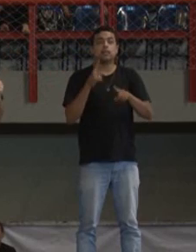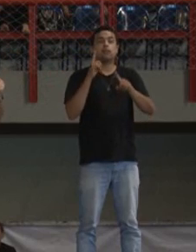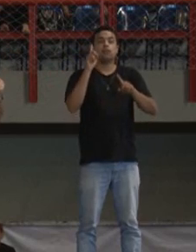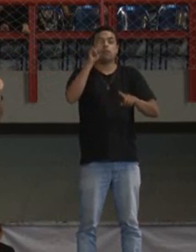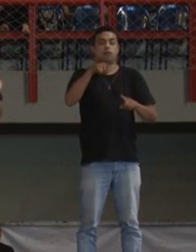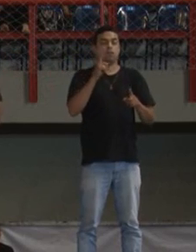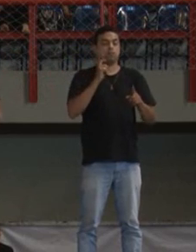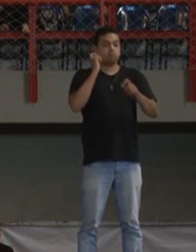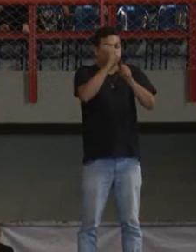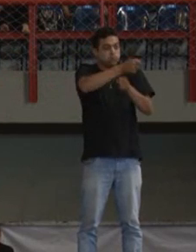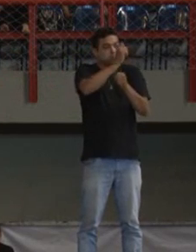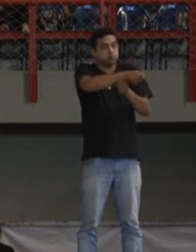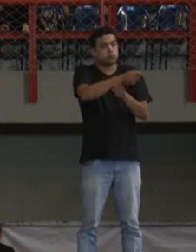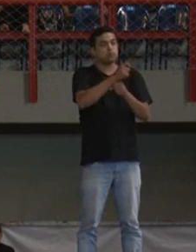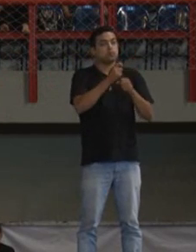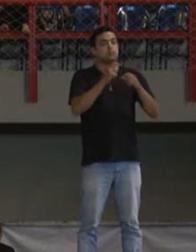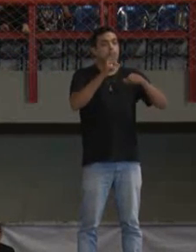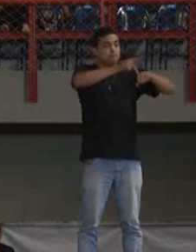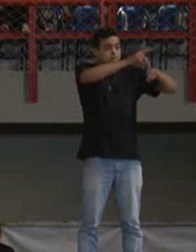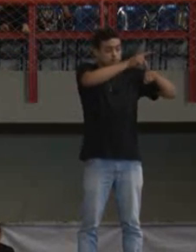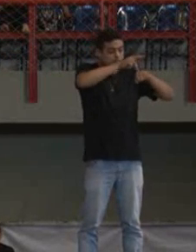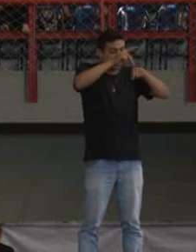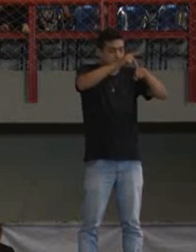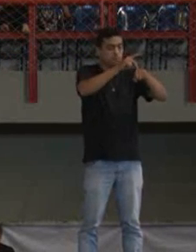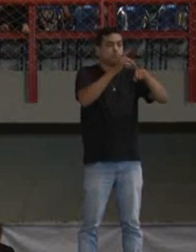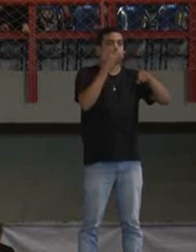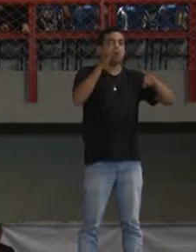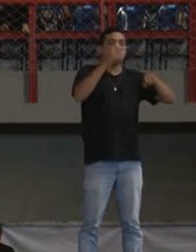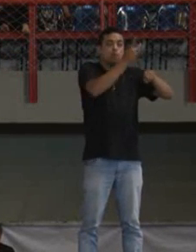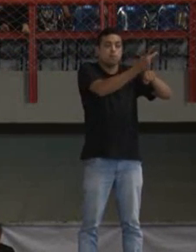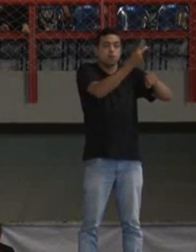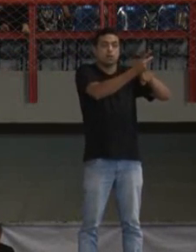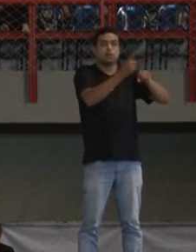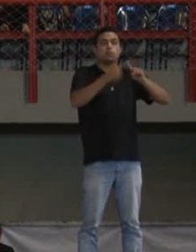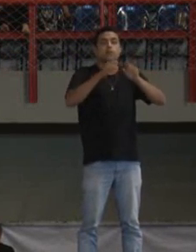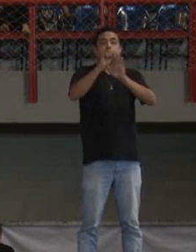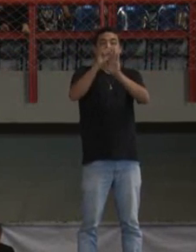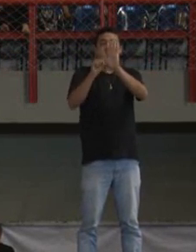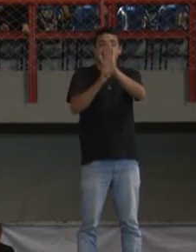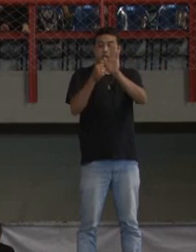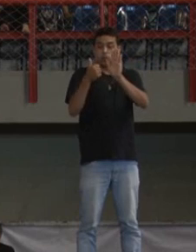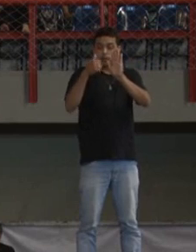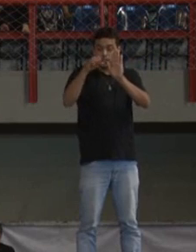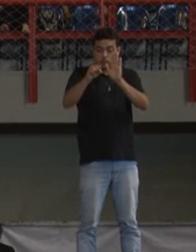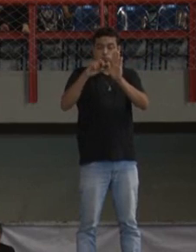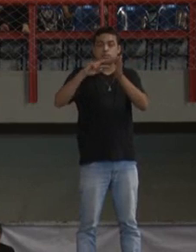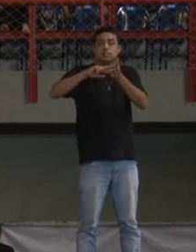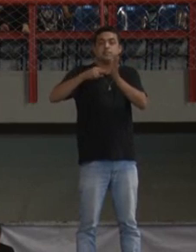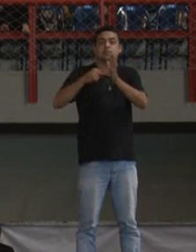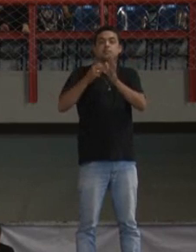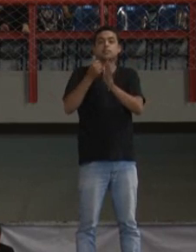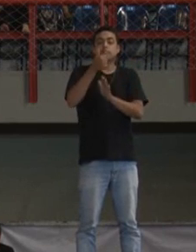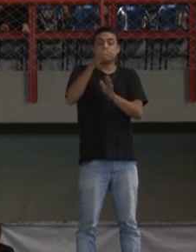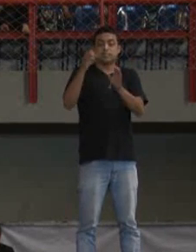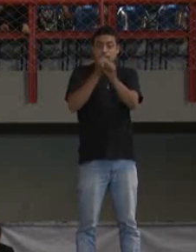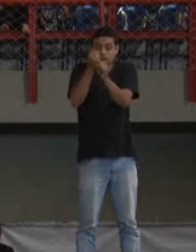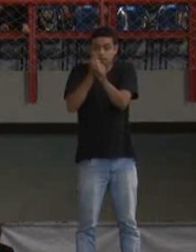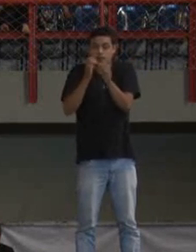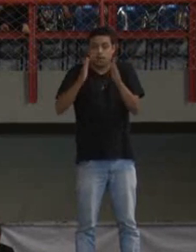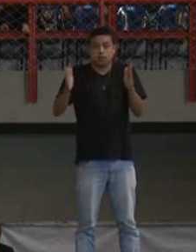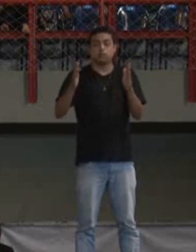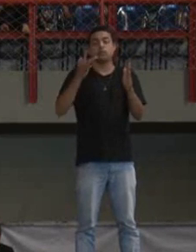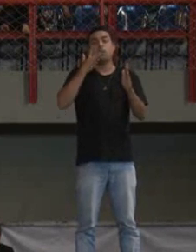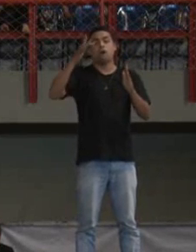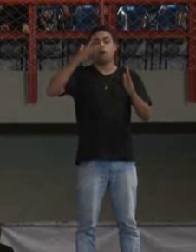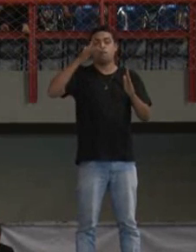mineradora, ela, no contexto do século XVIII, vocês sabem que o século XVIII é conhecido como o século do ouro. Exatamente no